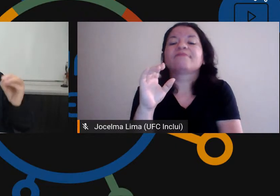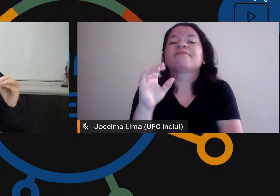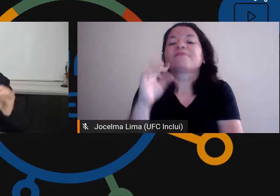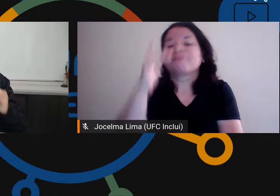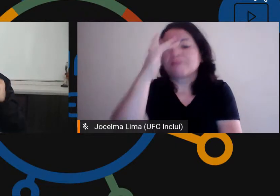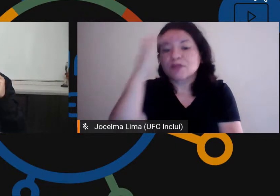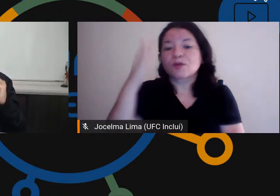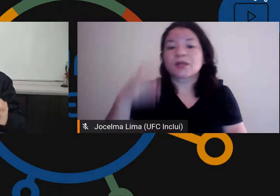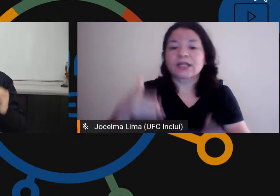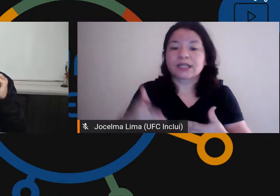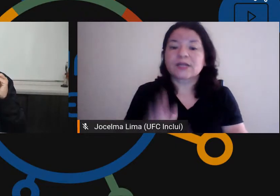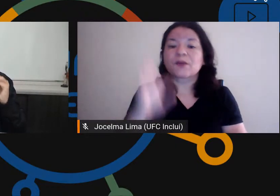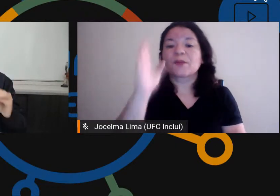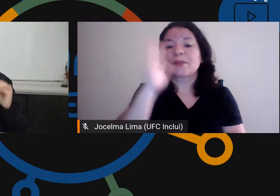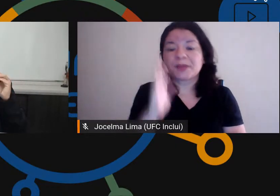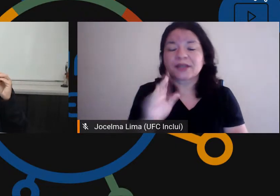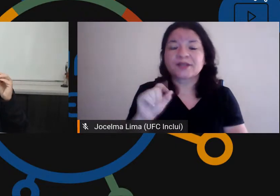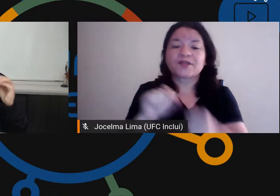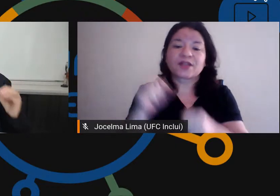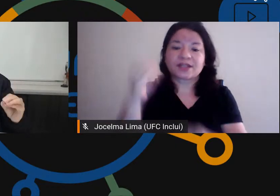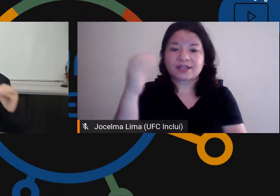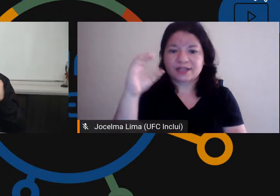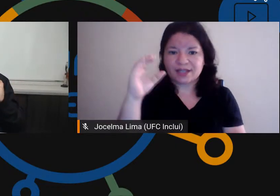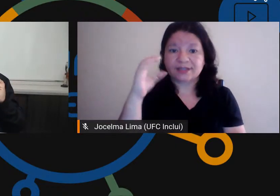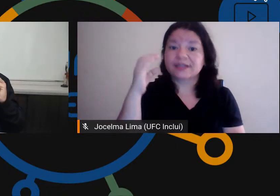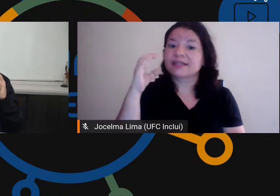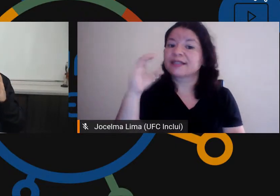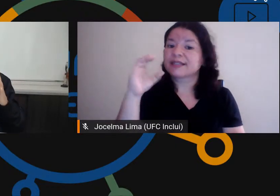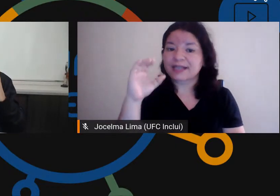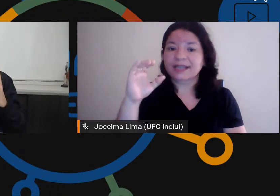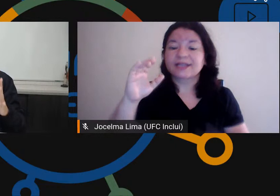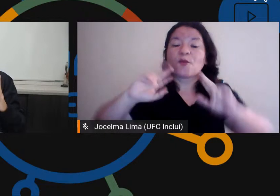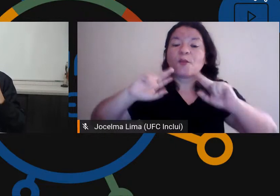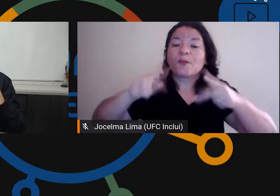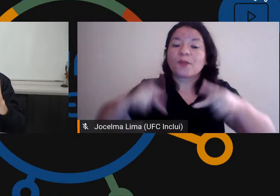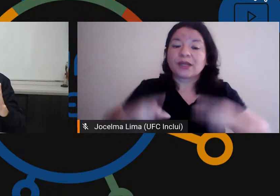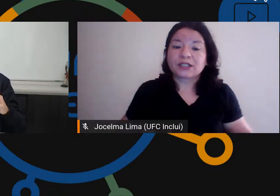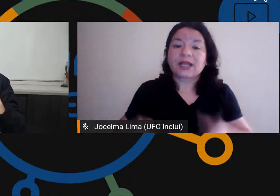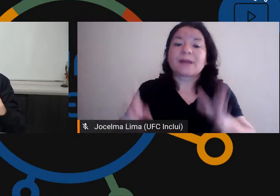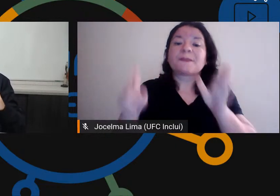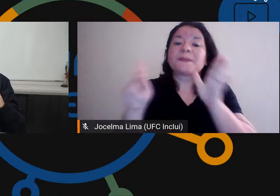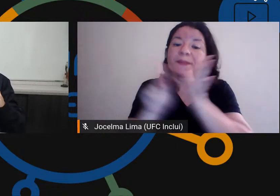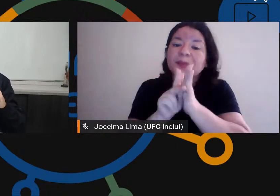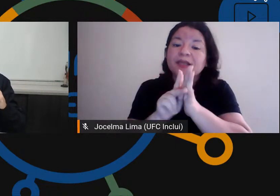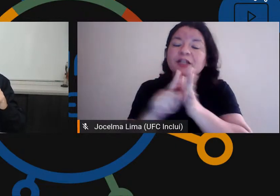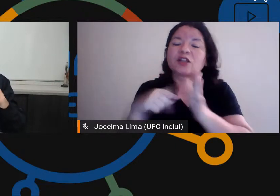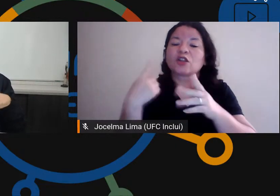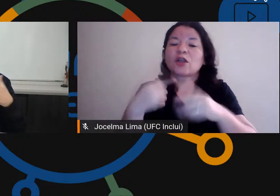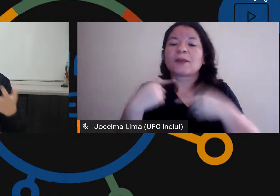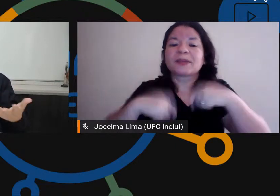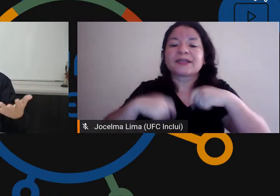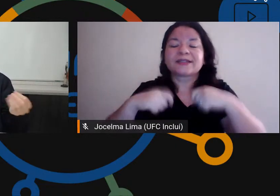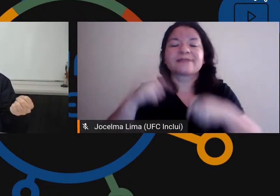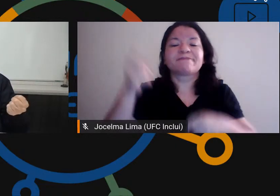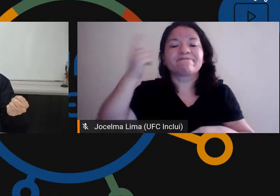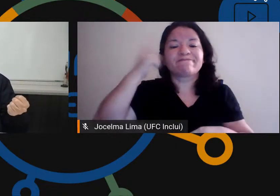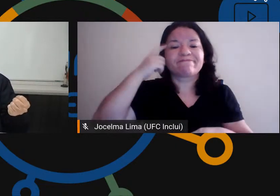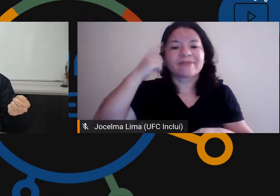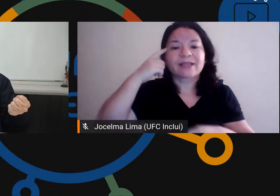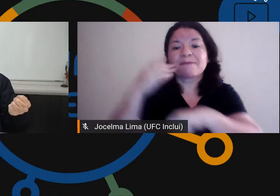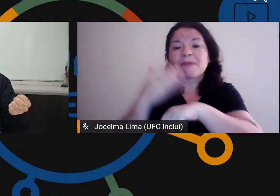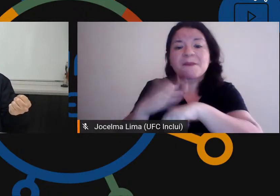fazendo ciência. A ciência é o empreendimento da humanidade. Temos que pensar dessa forma, porque ela faz muito sentido. E a prática é